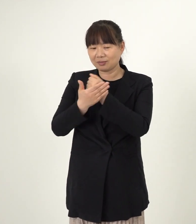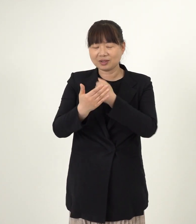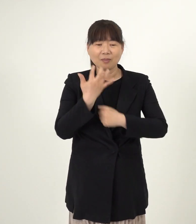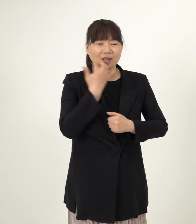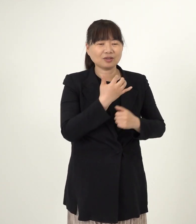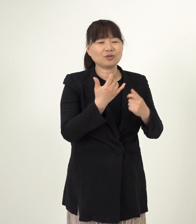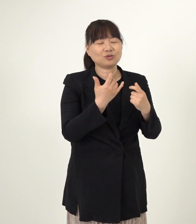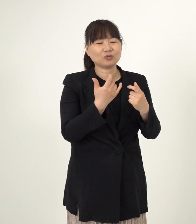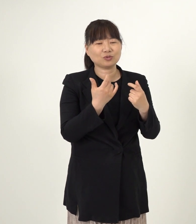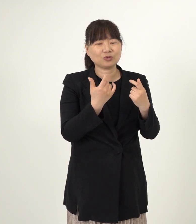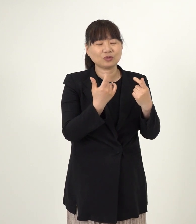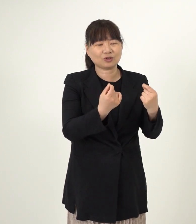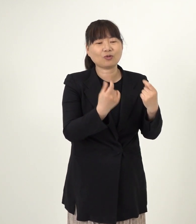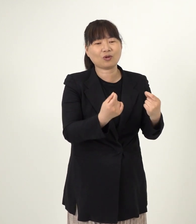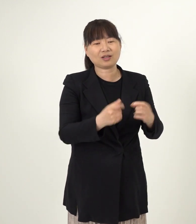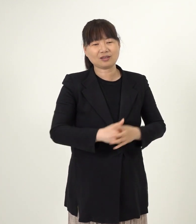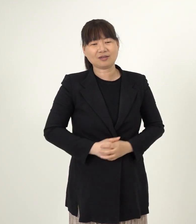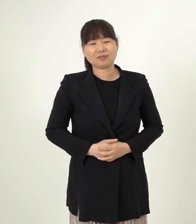너 맞아.